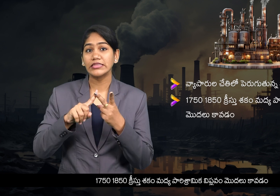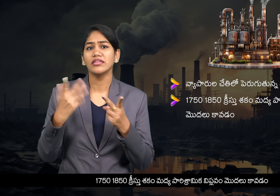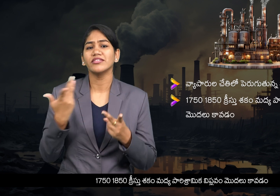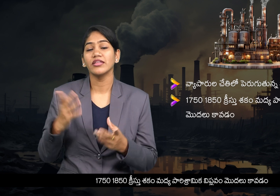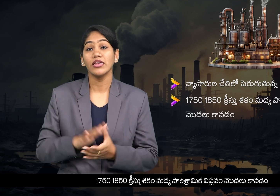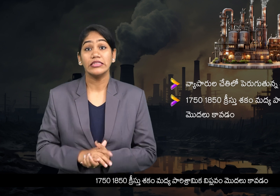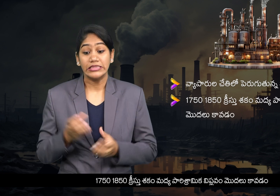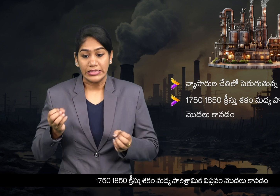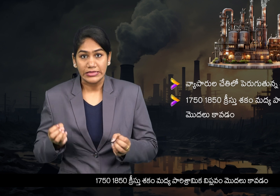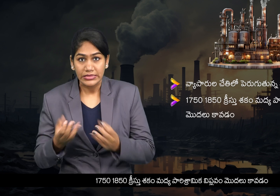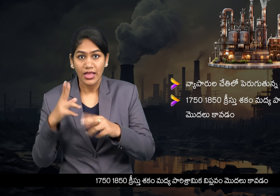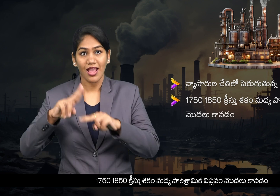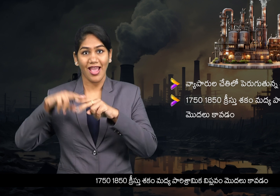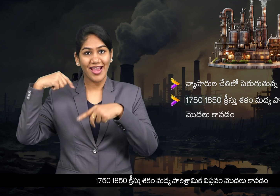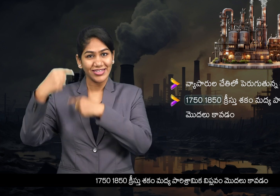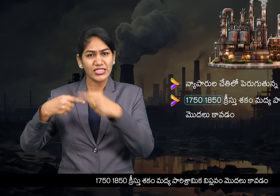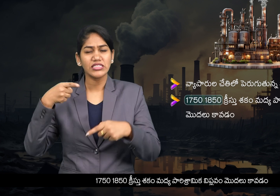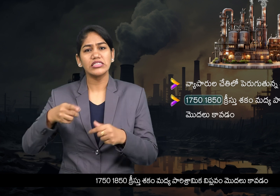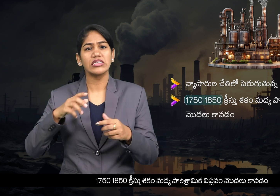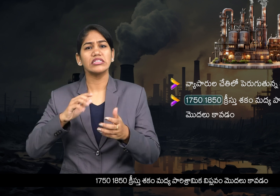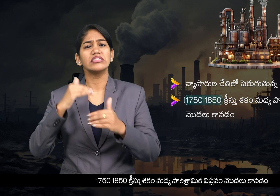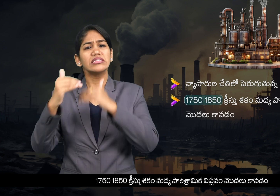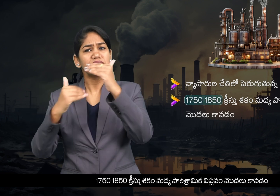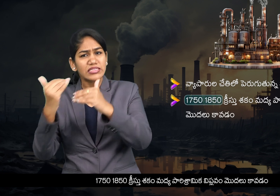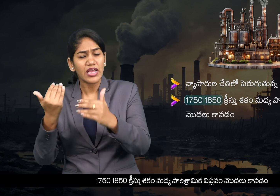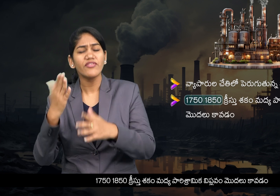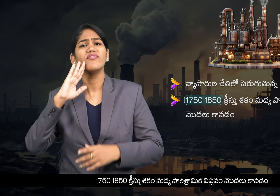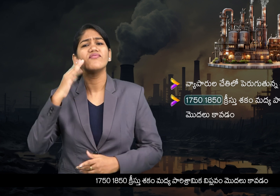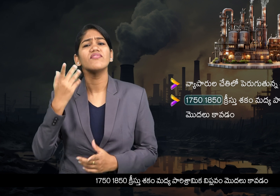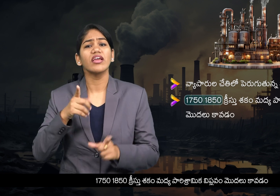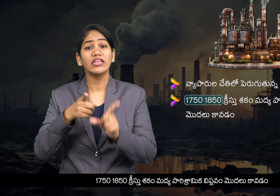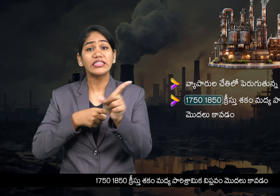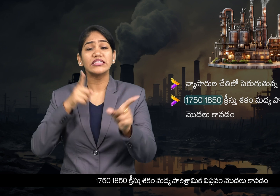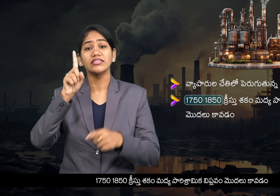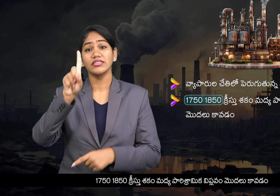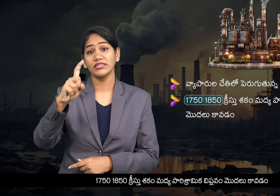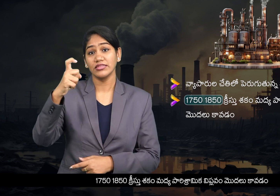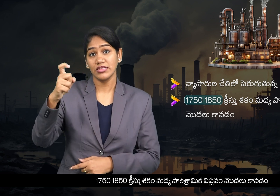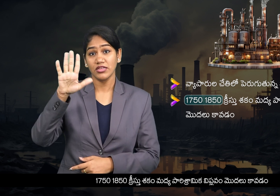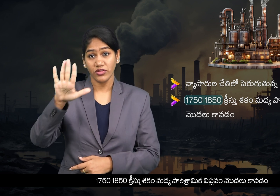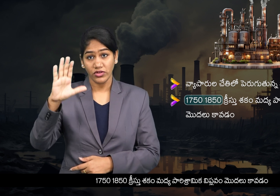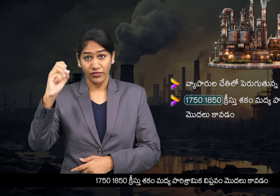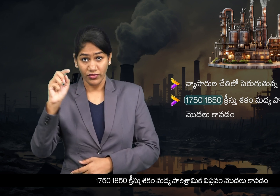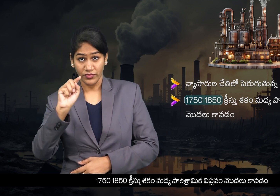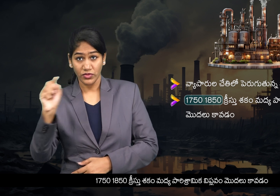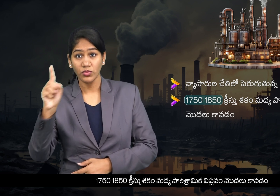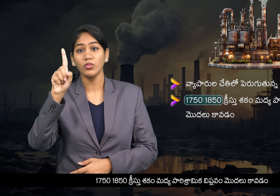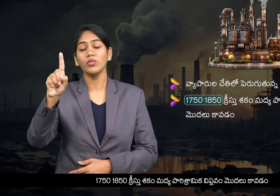1750 నుంచి 1850 క్రీస్తు శకం మధ్య పారిశ్రామిక విప్లవం మొదలు కావటం,